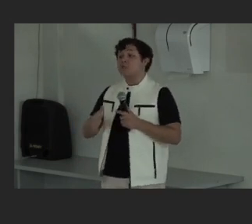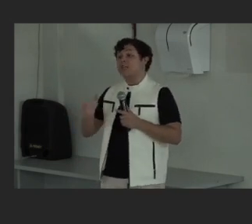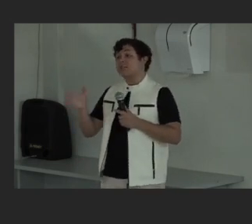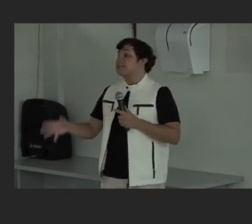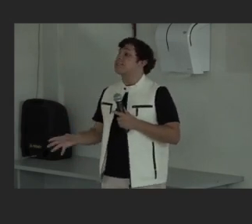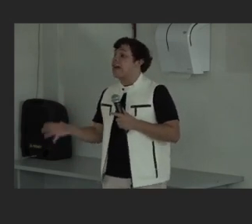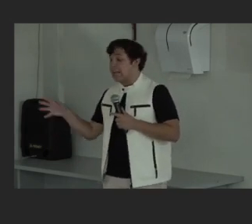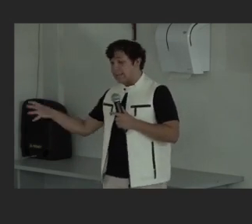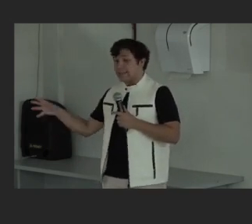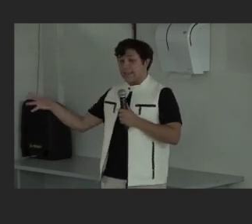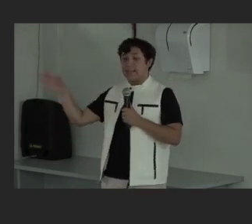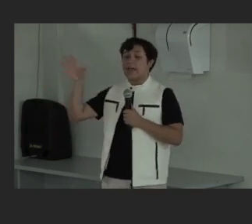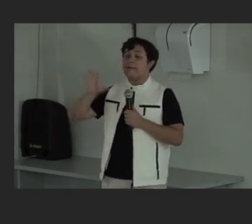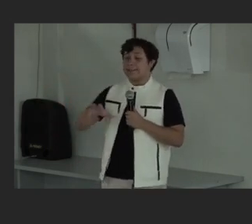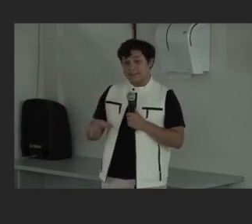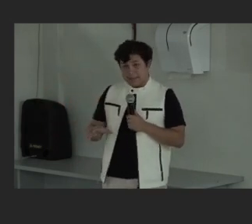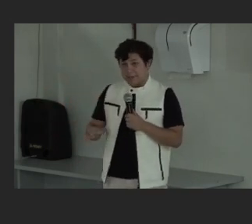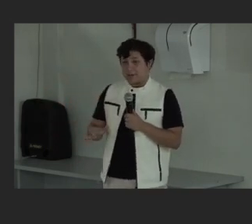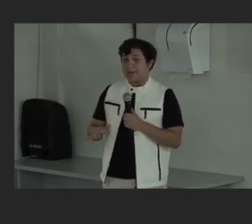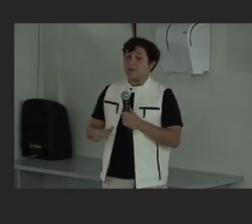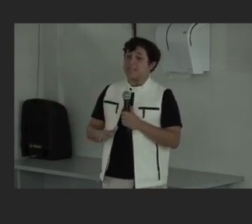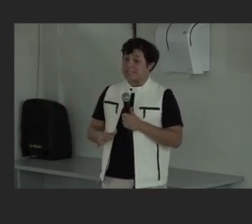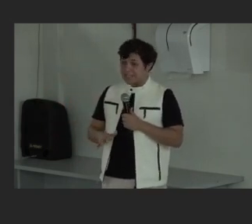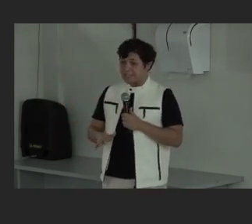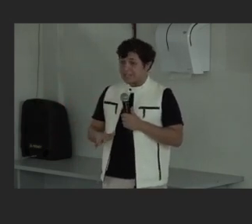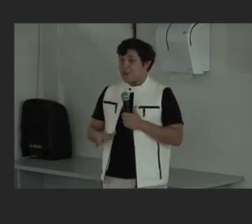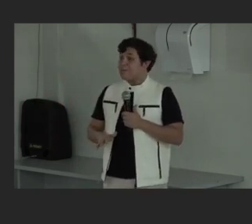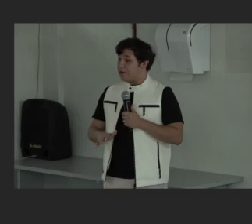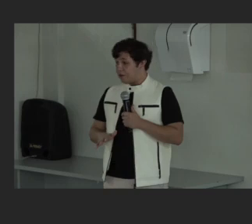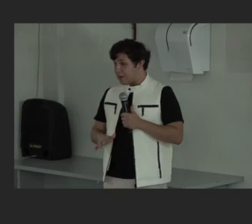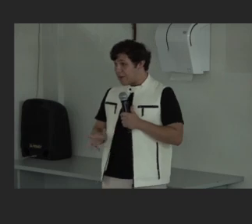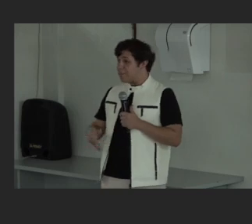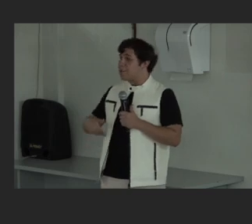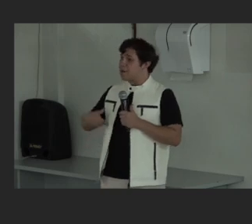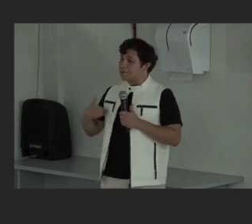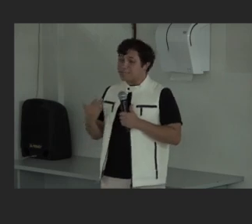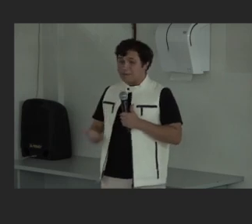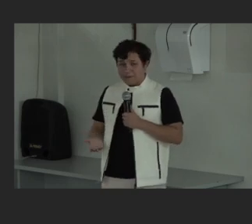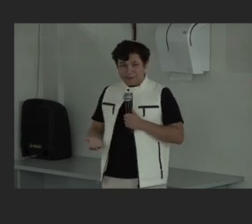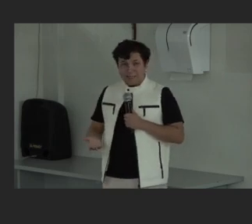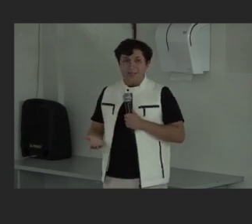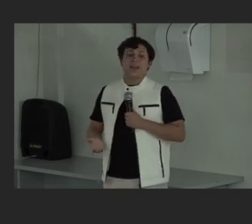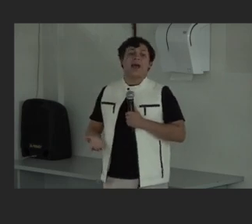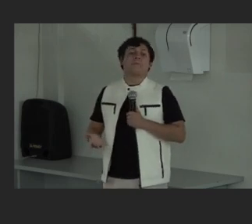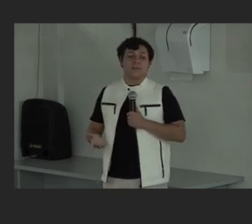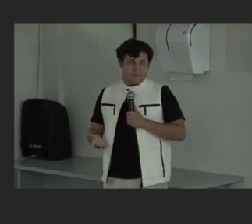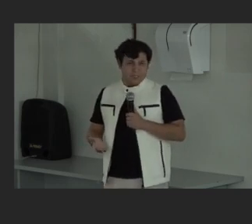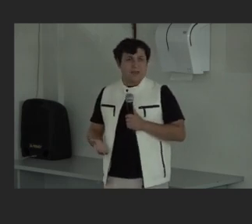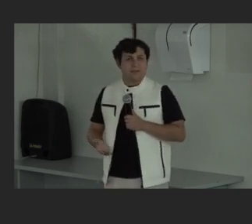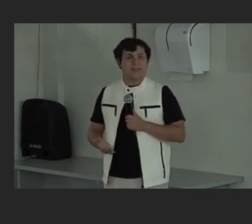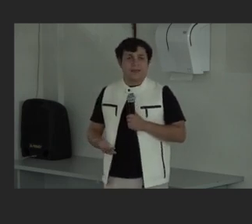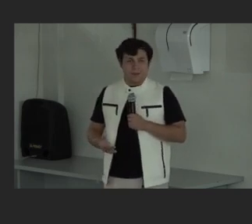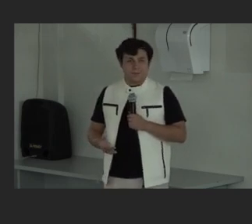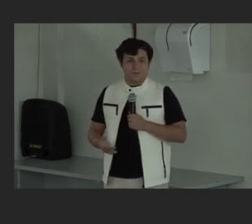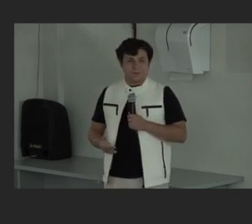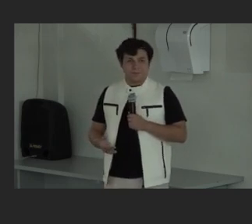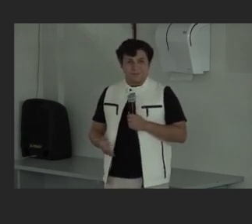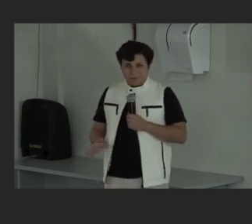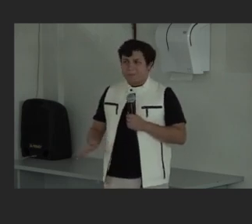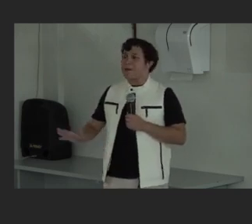muchas salen del abecedario en lengua de señas. Por lo que para poder empezar a aprender, aprendemos el abecedario. Para